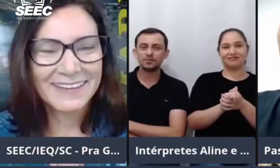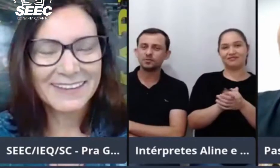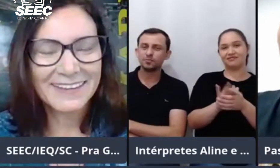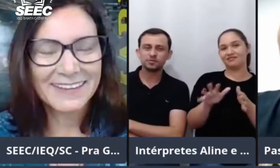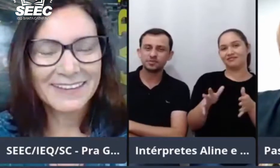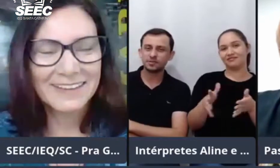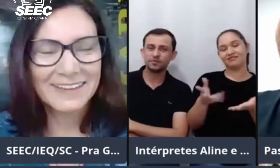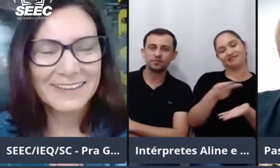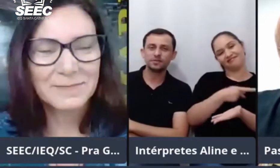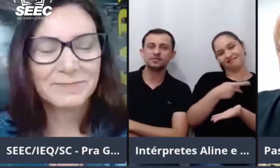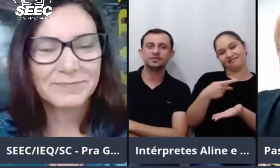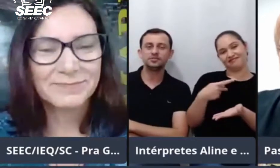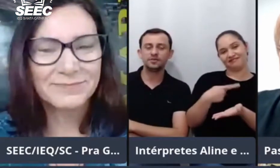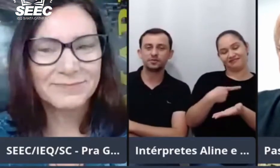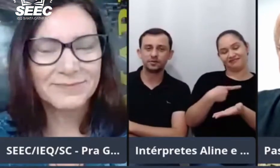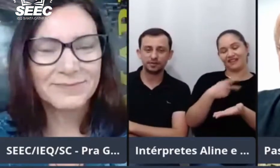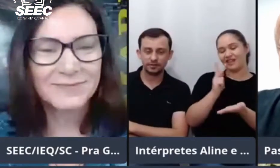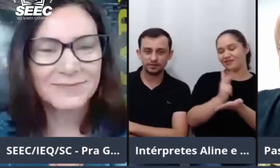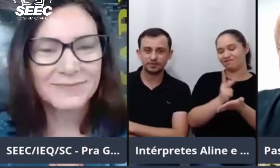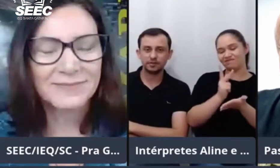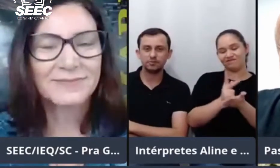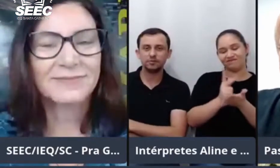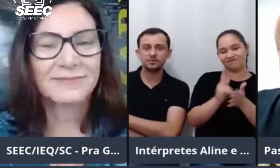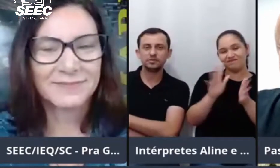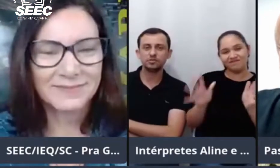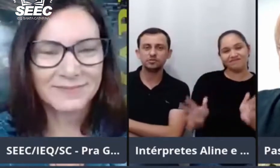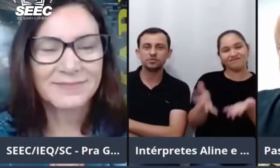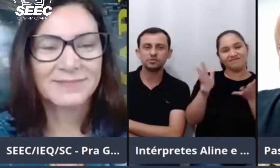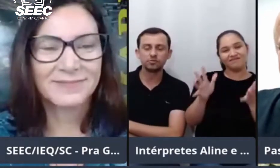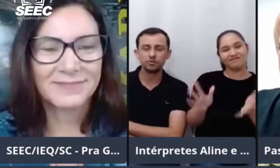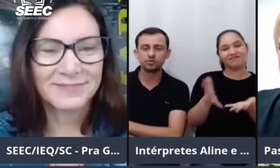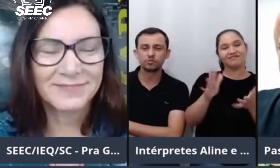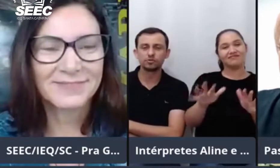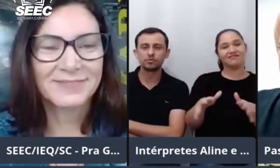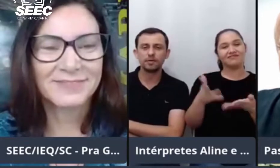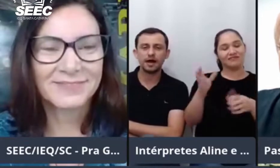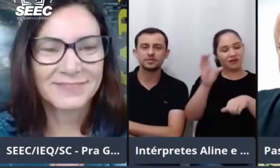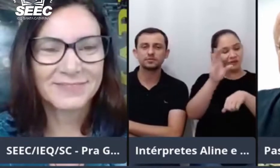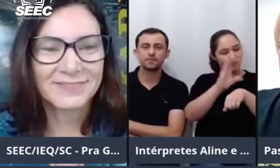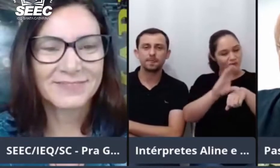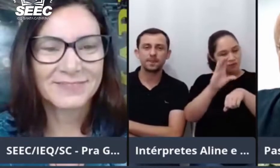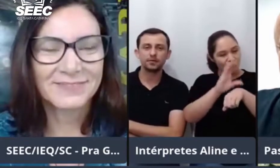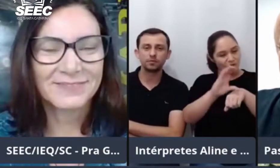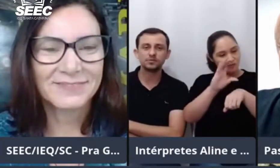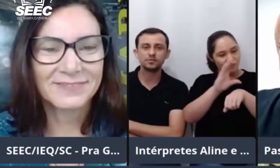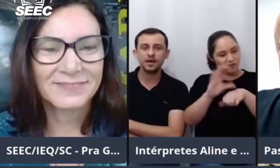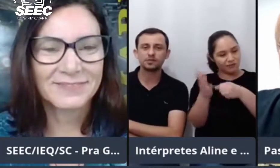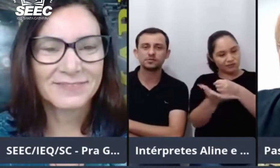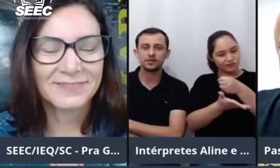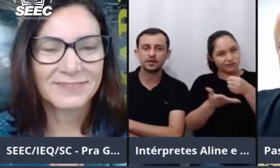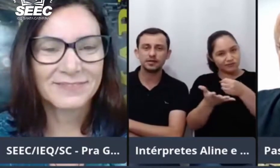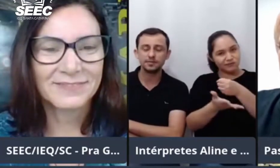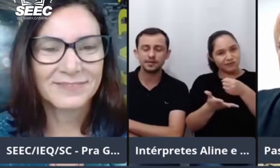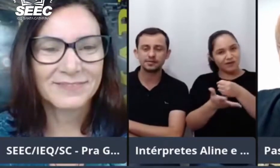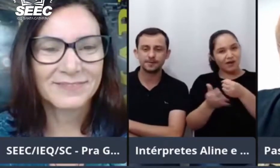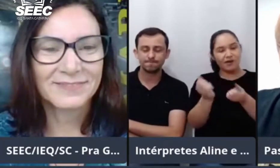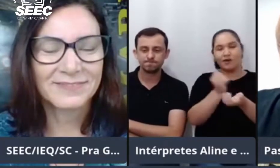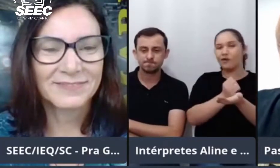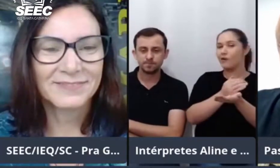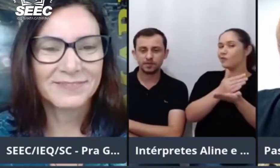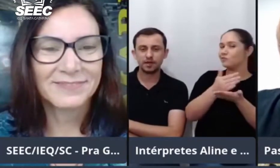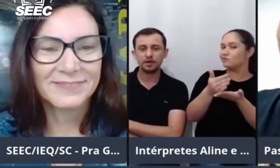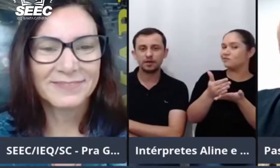então, mas o pastor sempre foi um grande incentivador, né? Então, a gente iniciou esse curso básico, né? Fomos imersos na